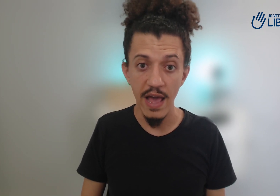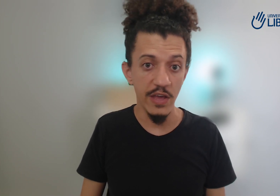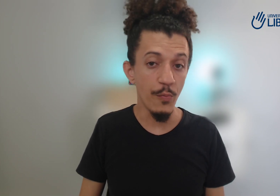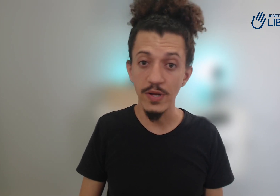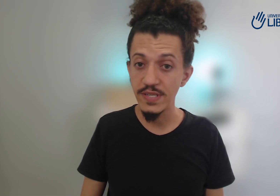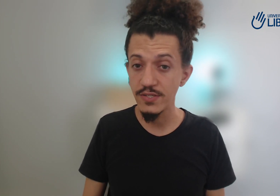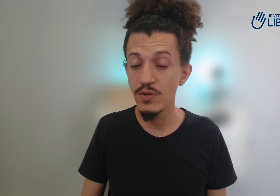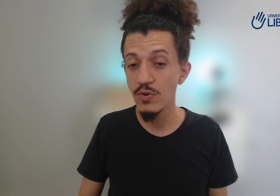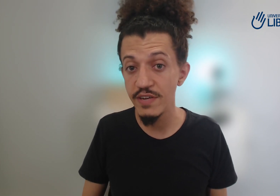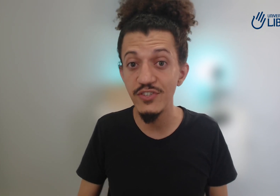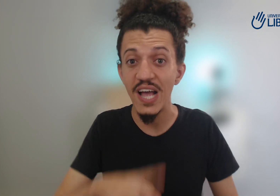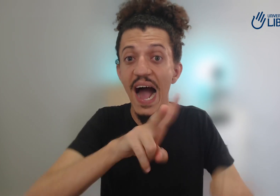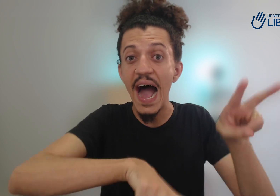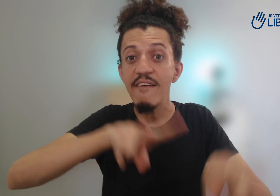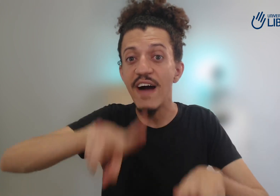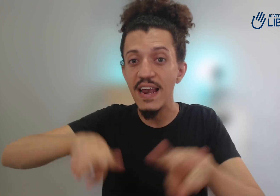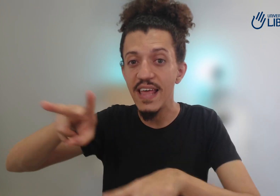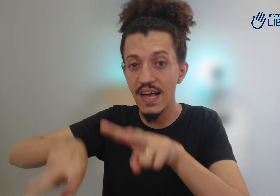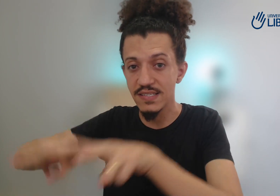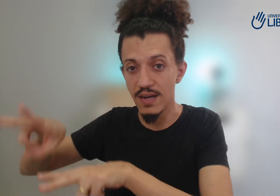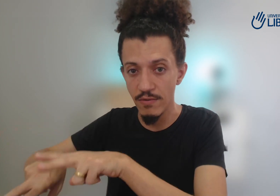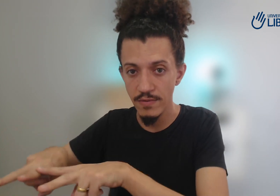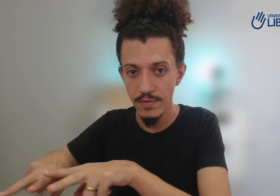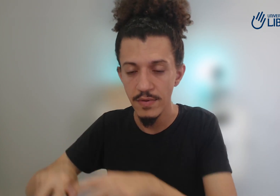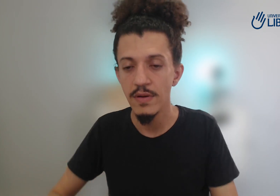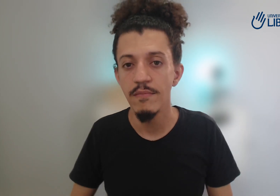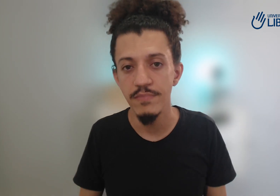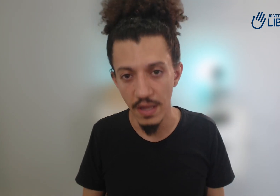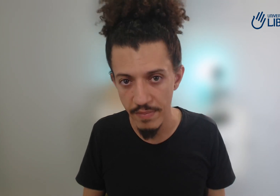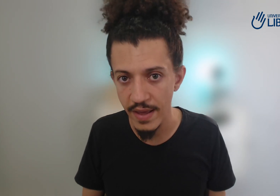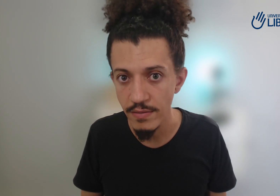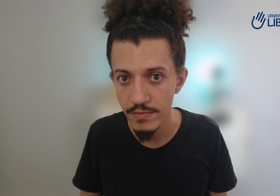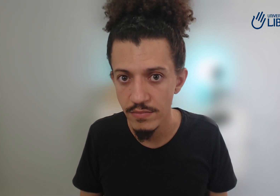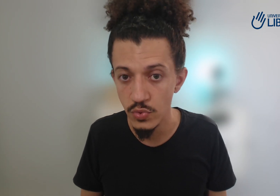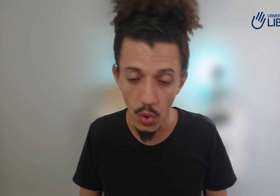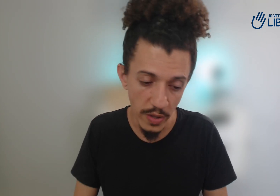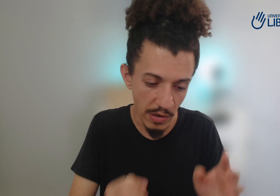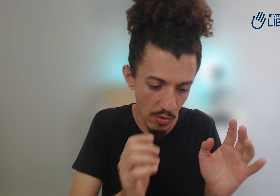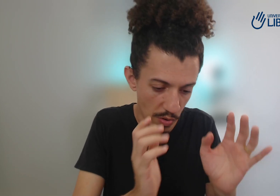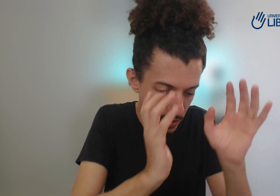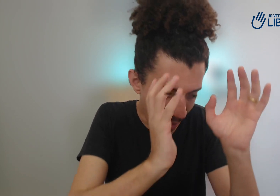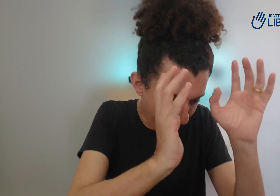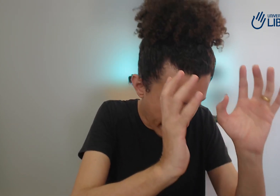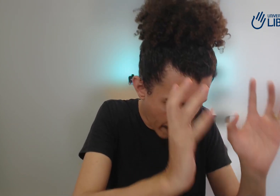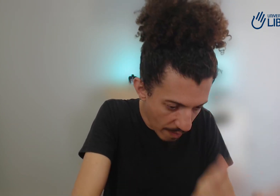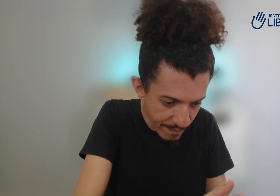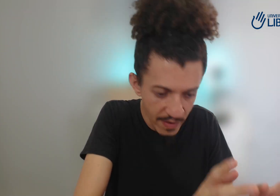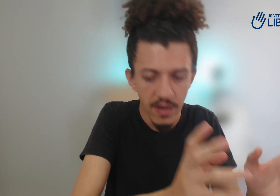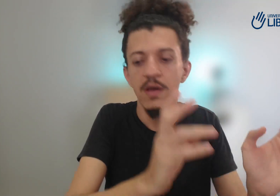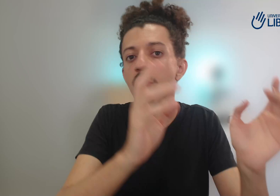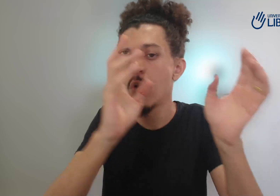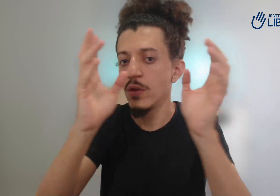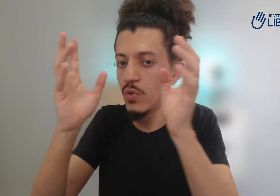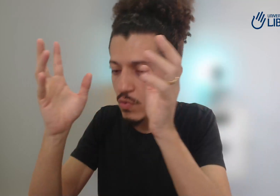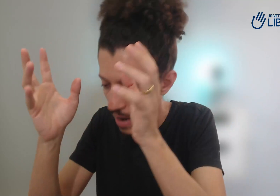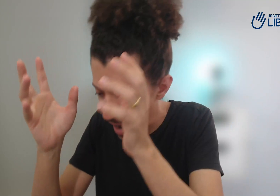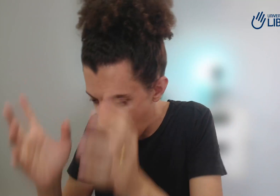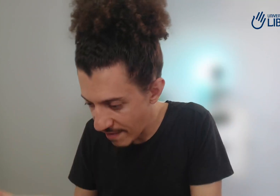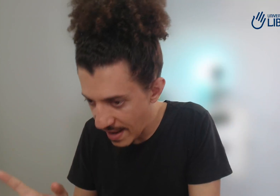e o processo, inclusive, de avaliação também, toda a prova, quanto a